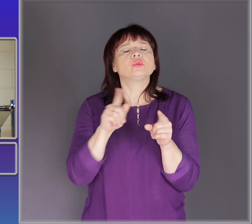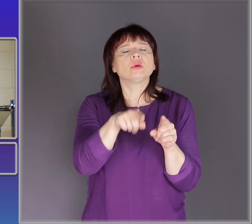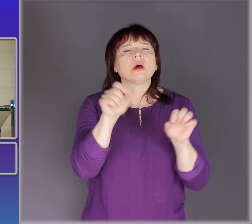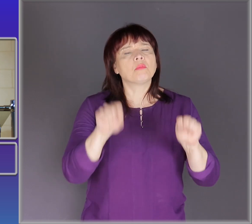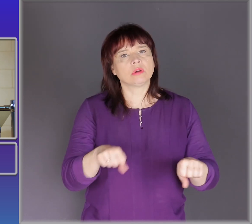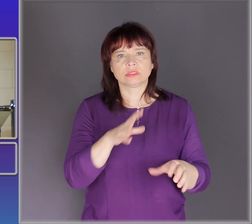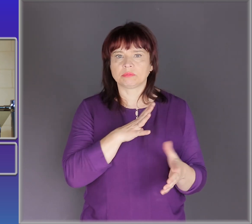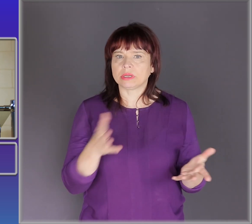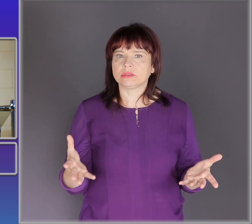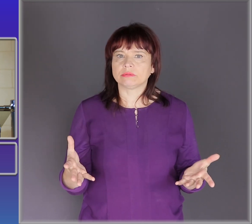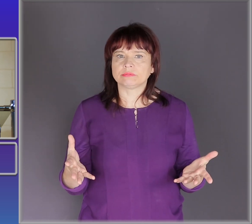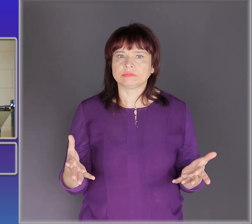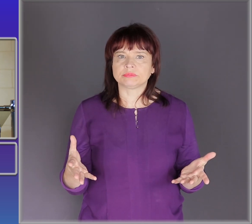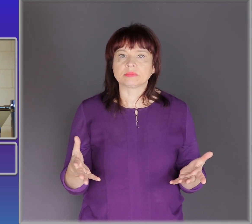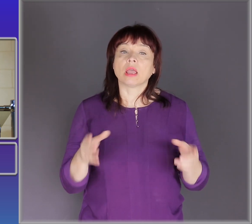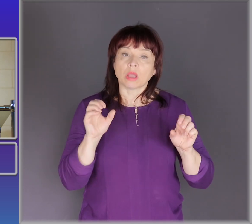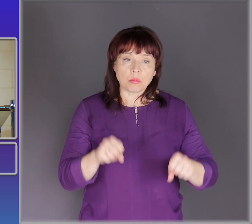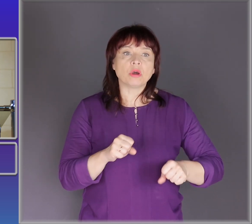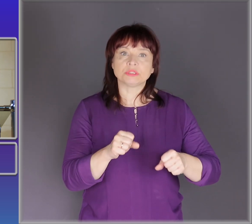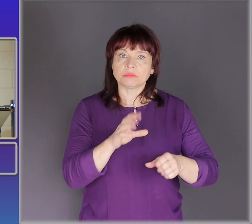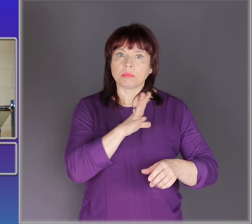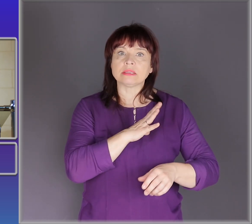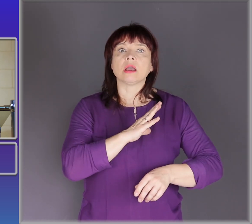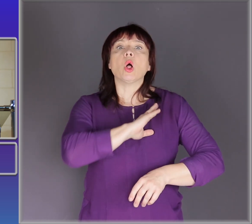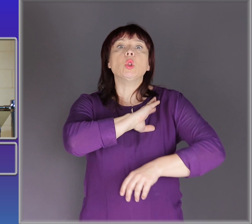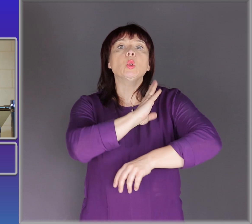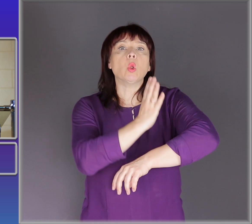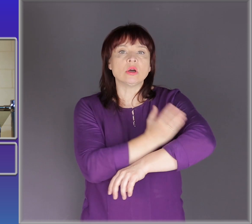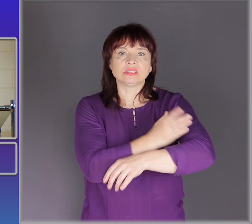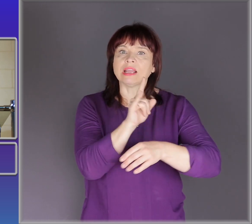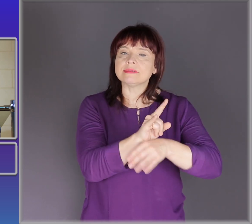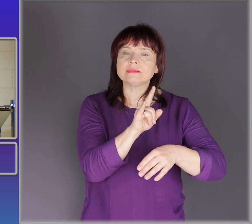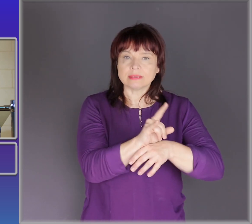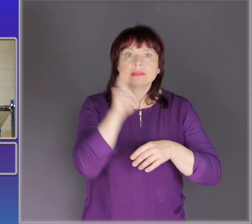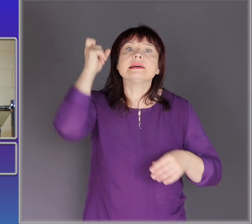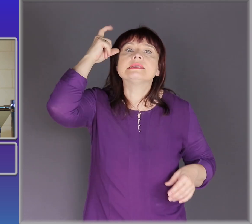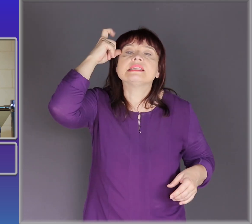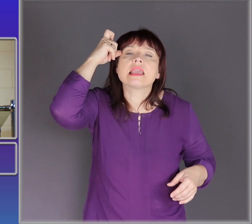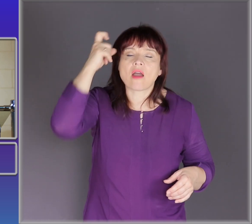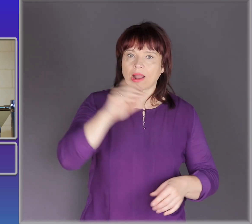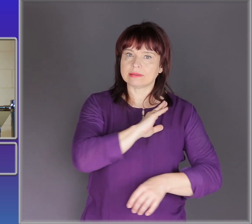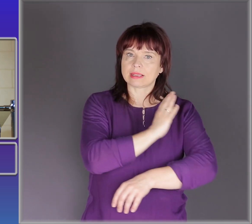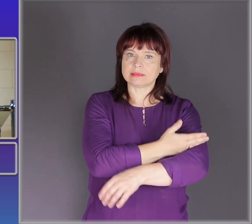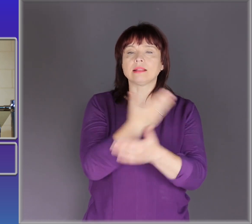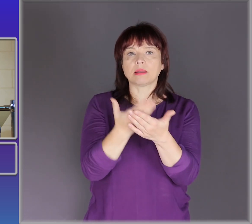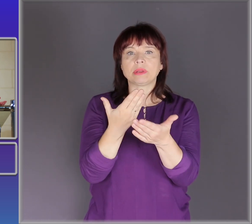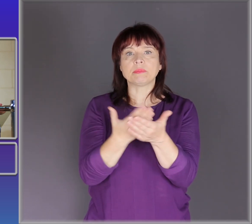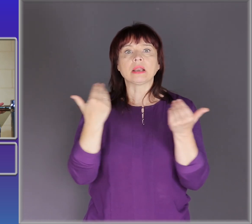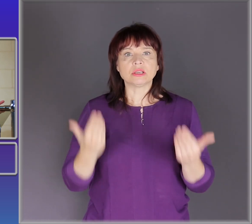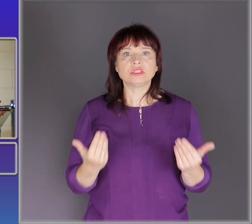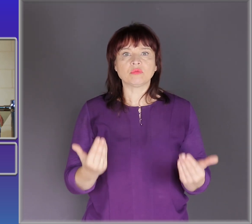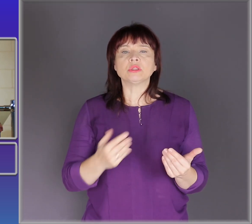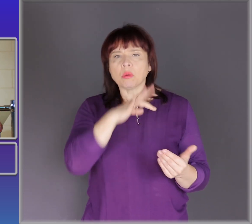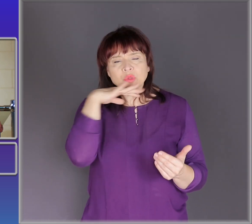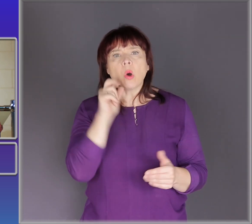что это может быть это может быть вложенная сила когда надеюсь вы просто демоническая какая-то сила как примеру